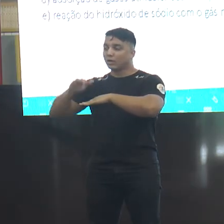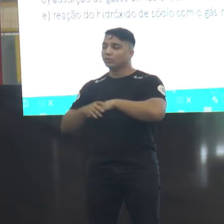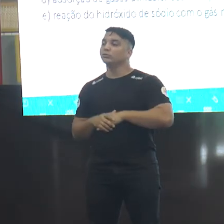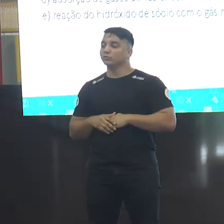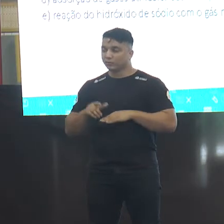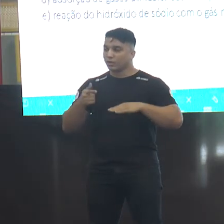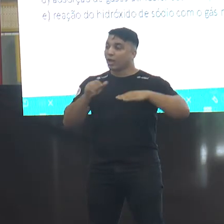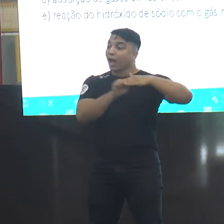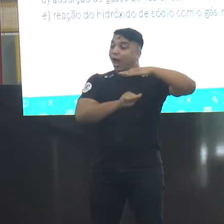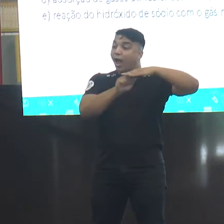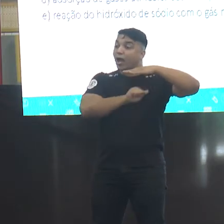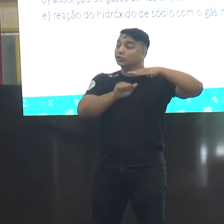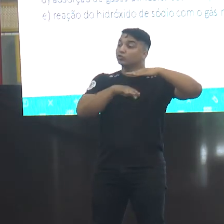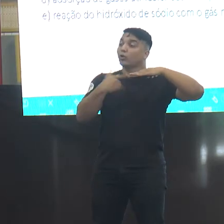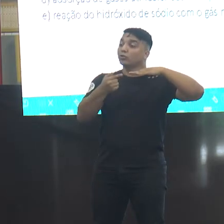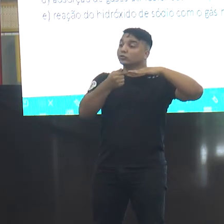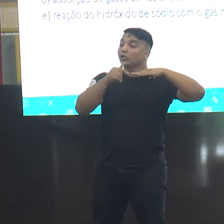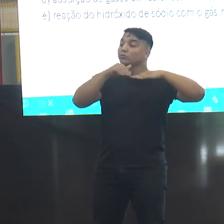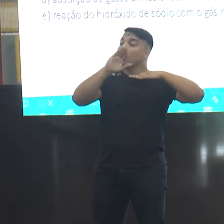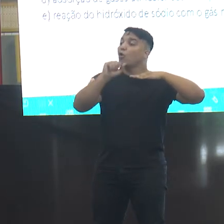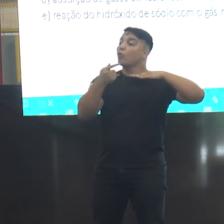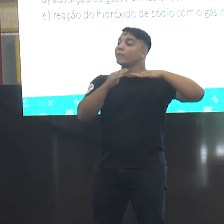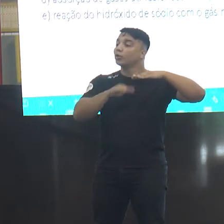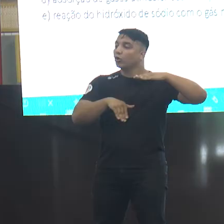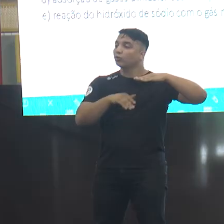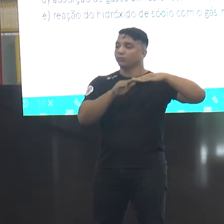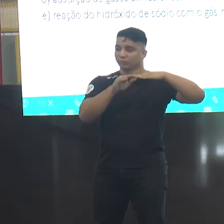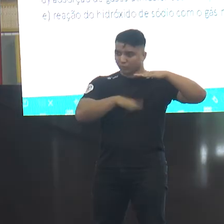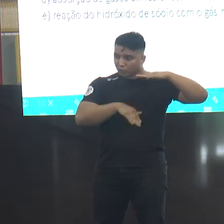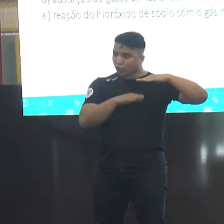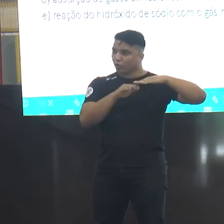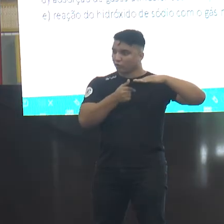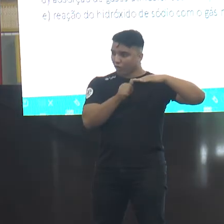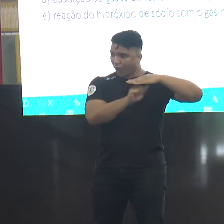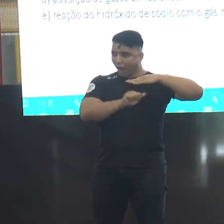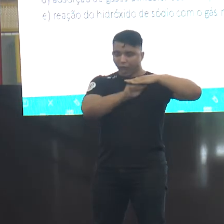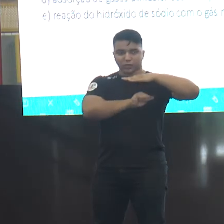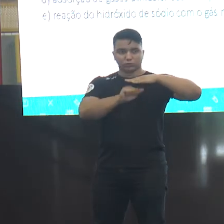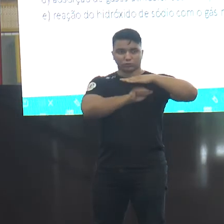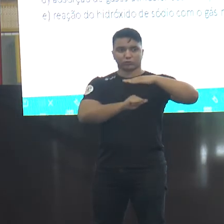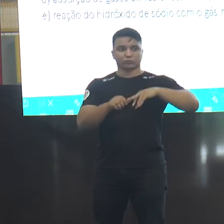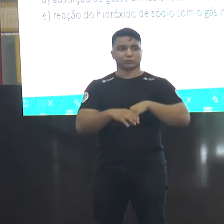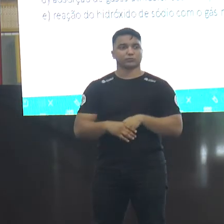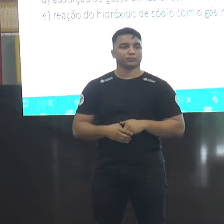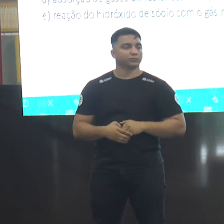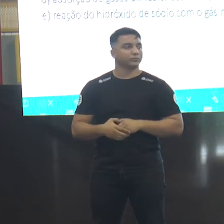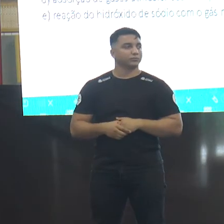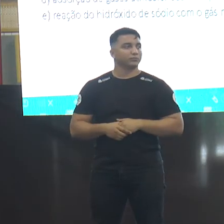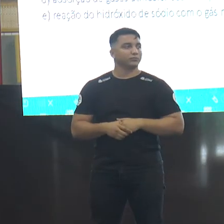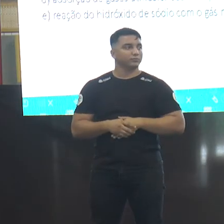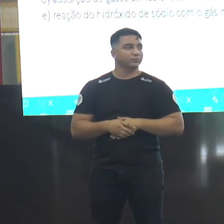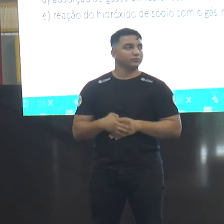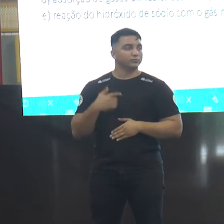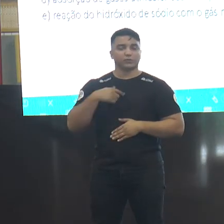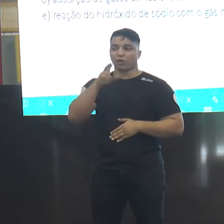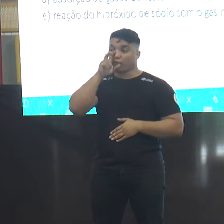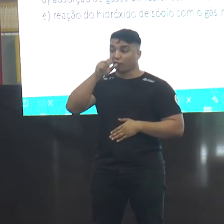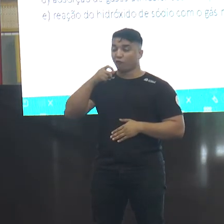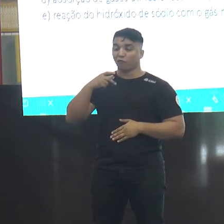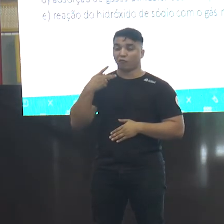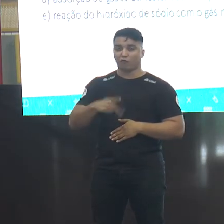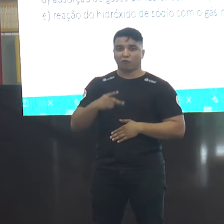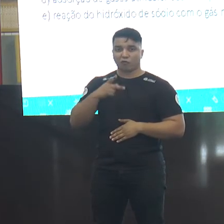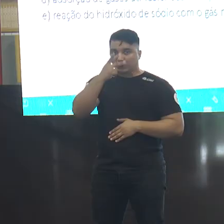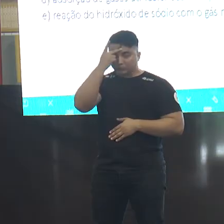Ácido, pH maior ou menor? Muito bem, ó, corra linda, ó, para vocês verem. Fortaleza